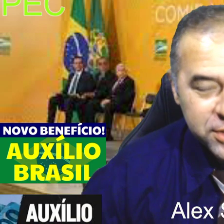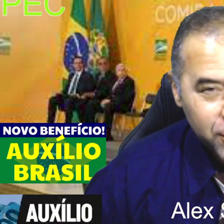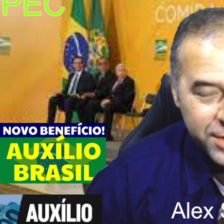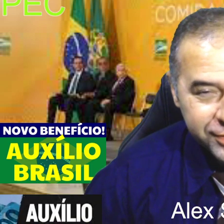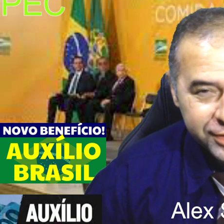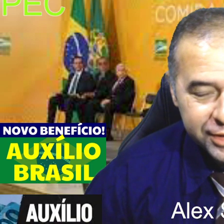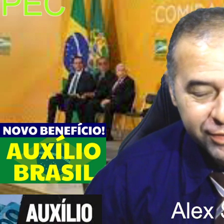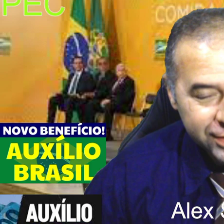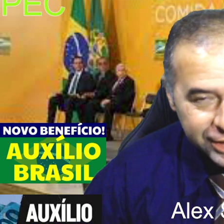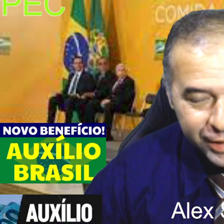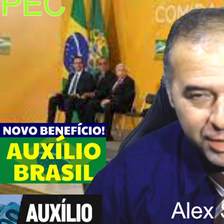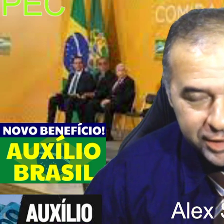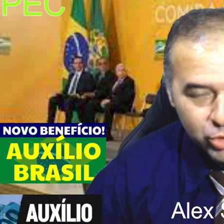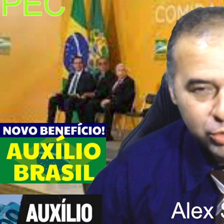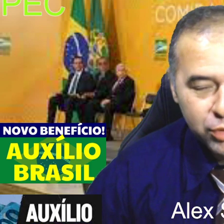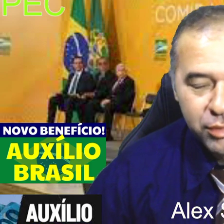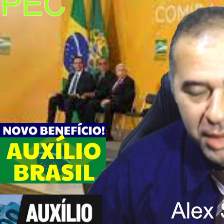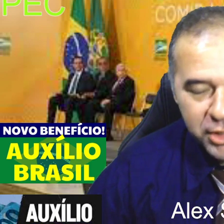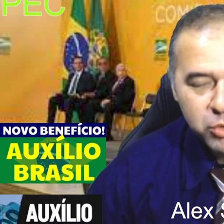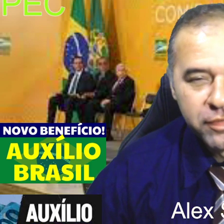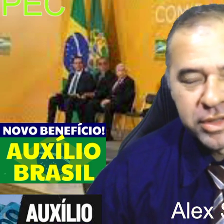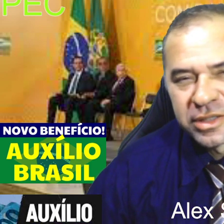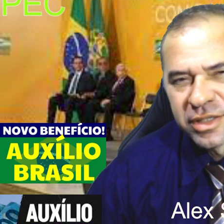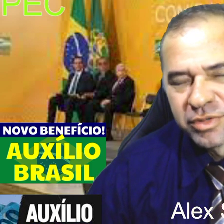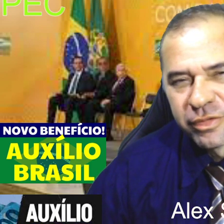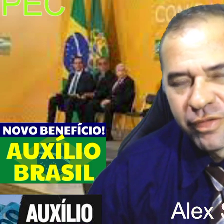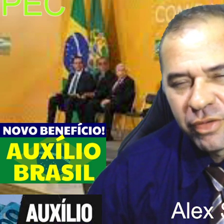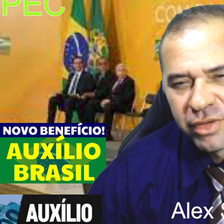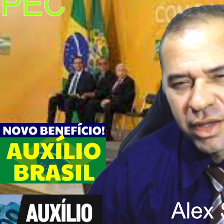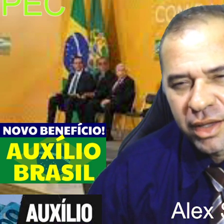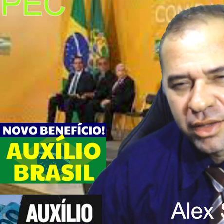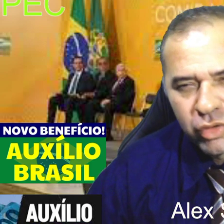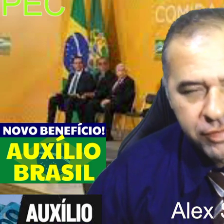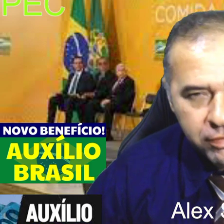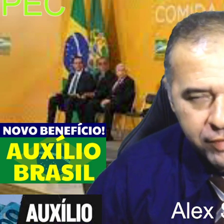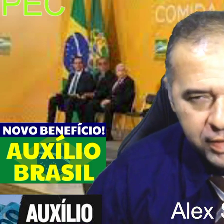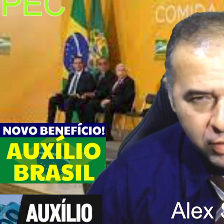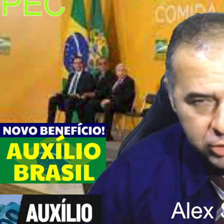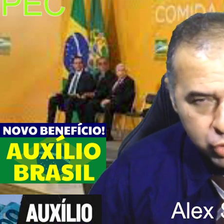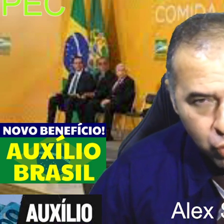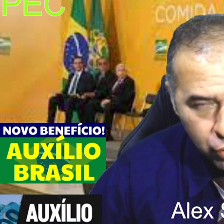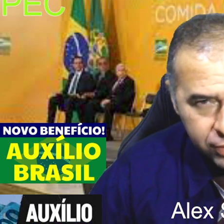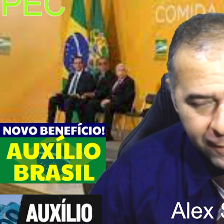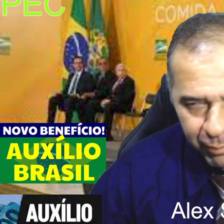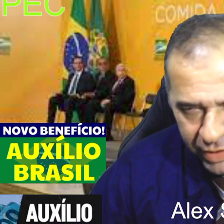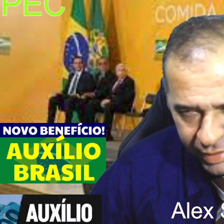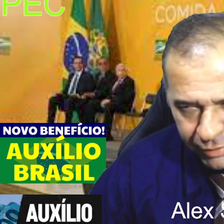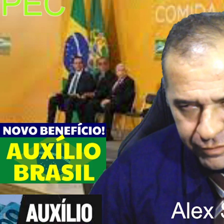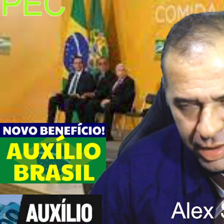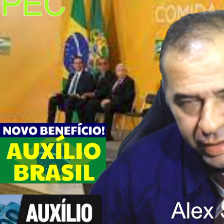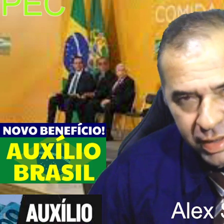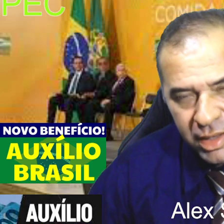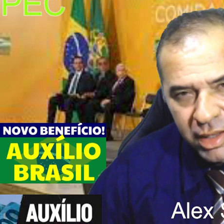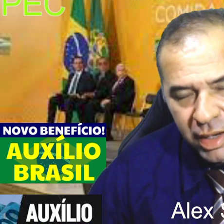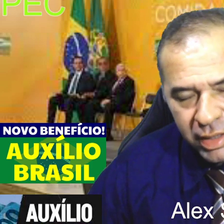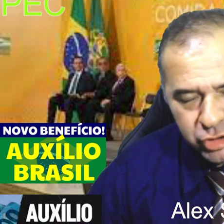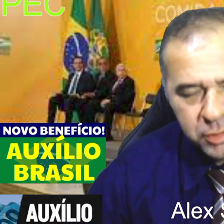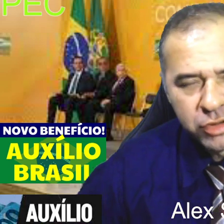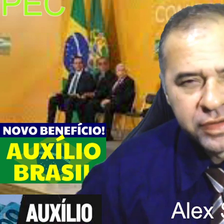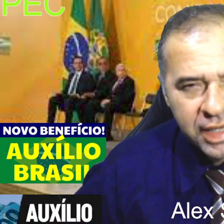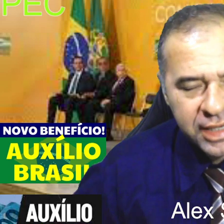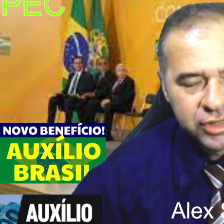aluna sabores um grande abraço mais uma vez estamos de volta e o governo federal lançou ontem quinta-feira